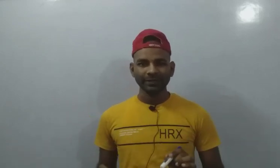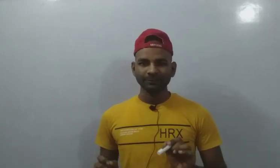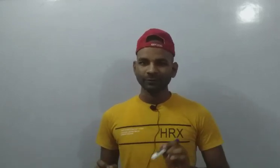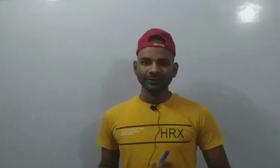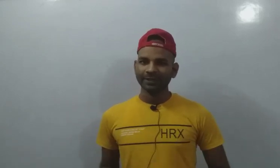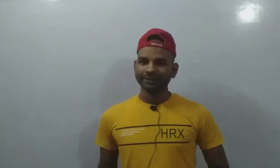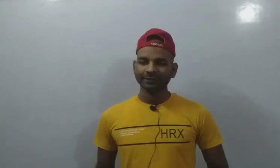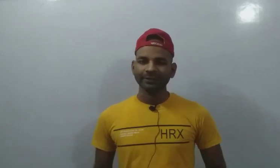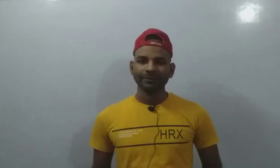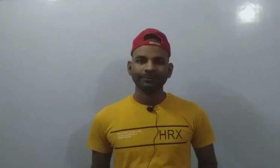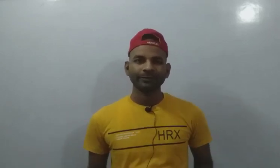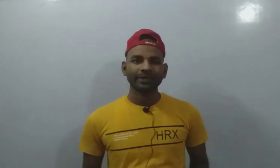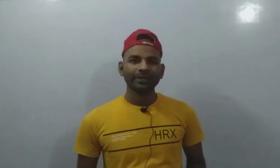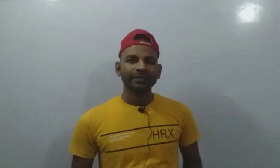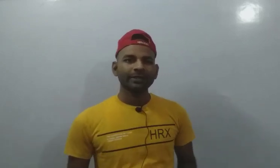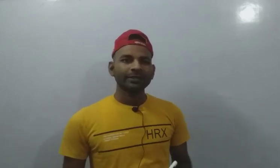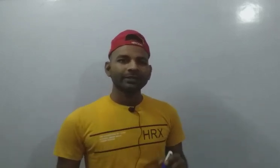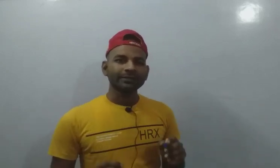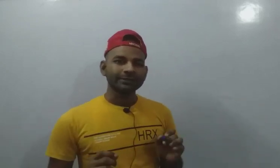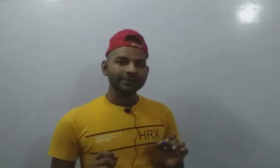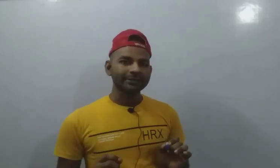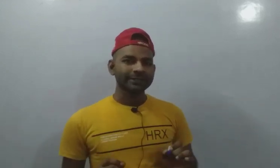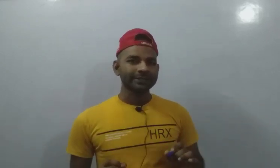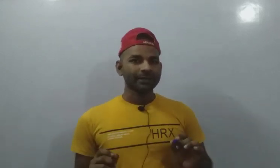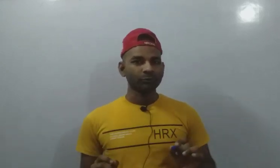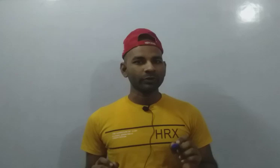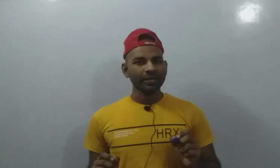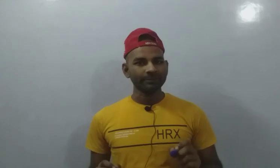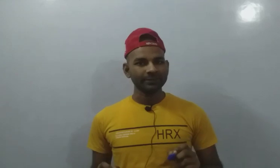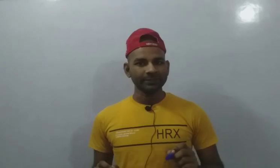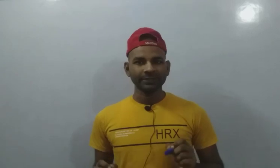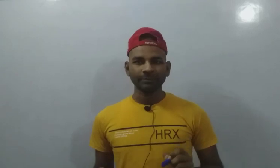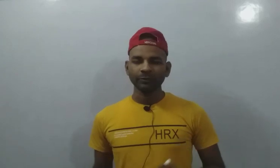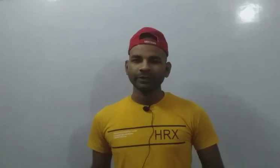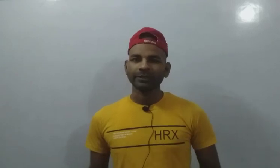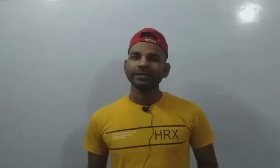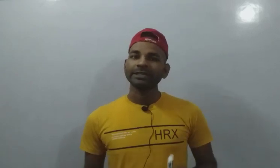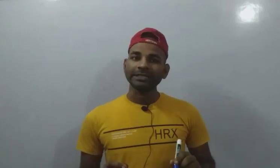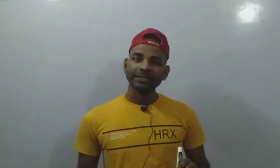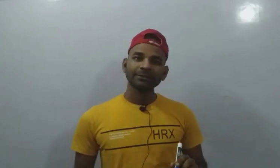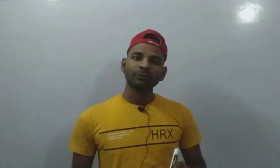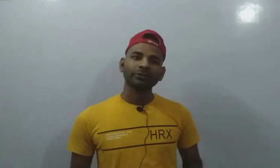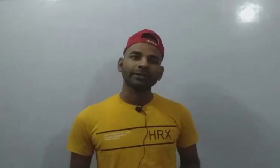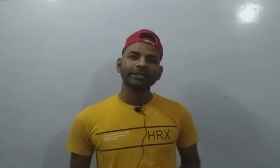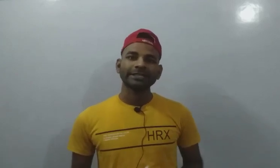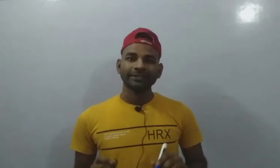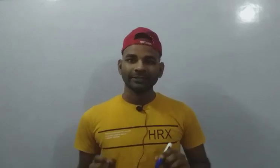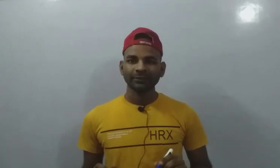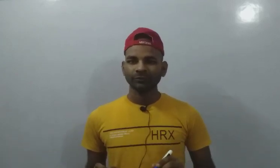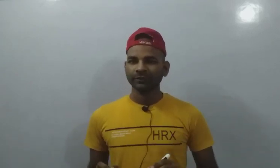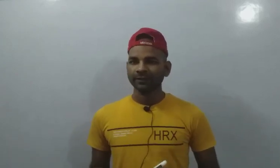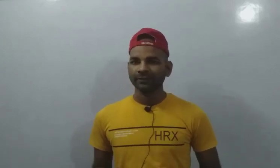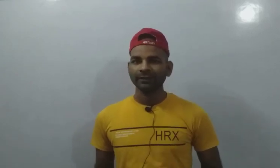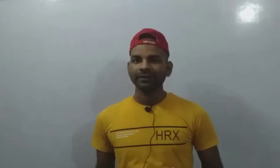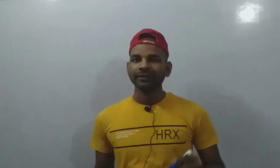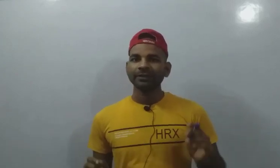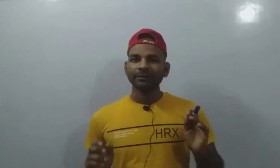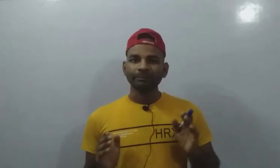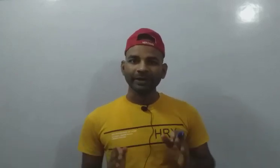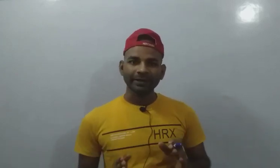बोलना सिखाया जाता है। जिस तरह से हम लोग ABCD का प्रयोग करके इंग्लिश बोलते हैं, ठीक उसी तरह से बहरे